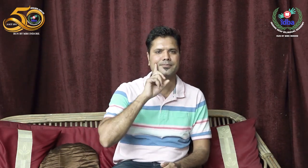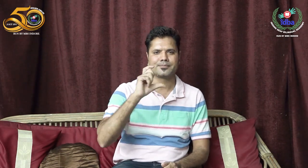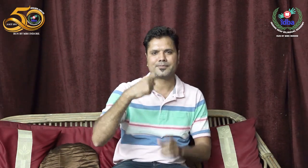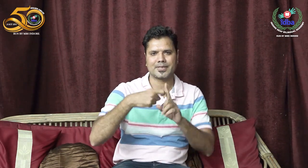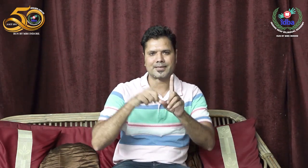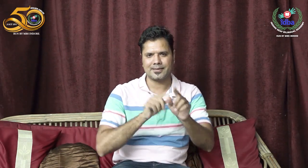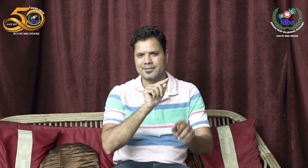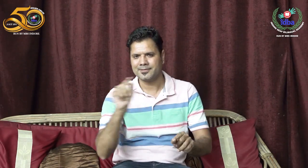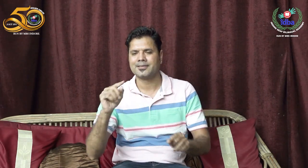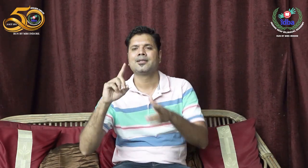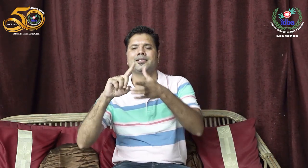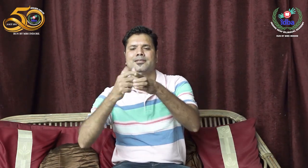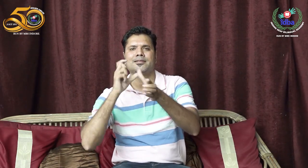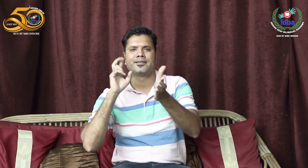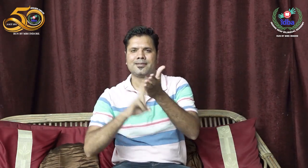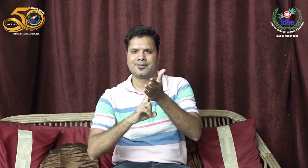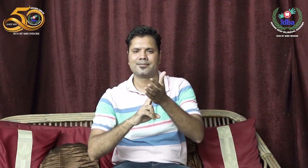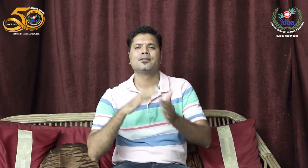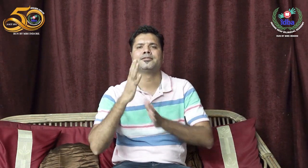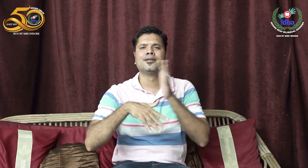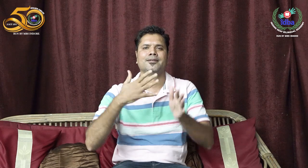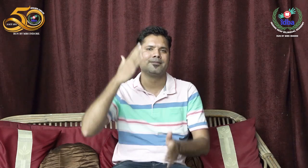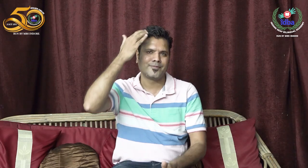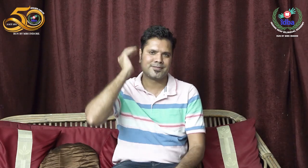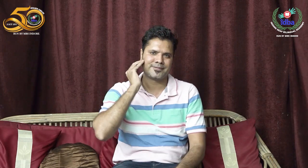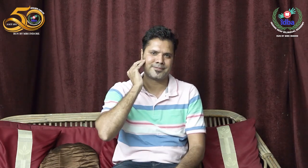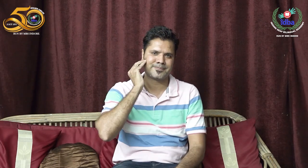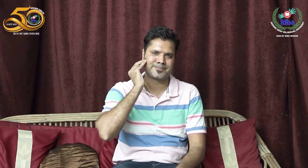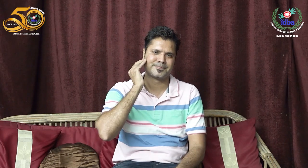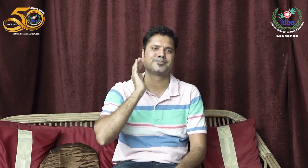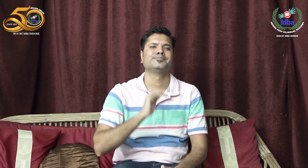मेरा नाम है विक्की जैन और ये है मेरा साइन।